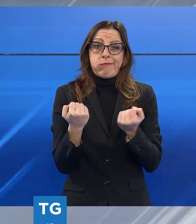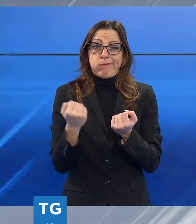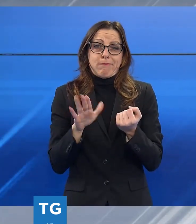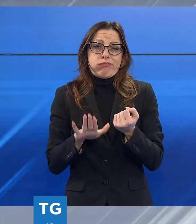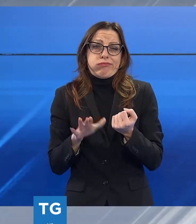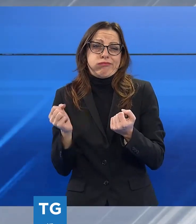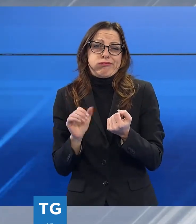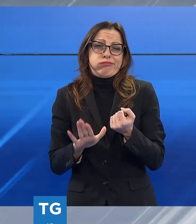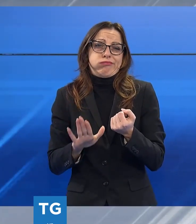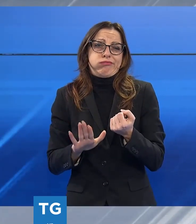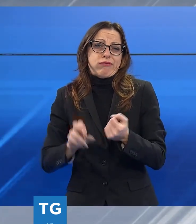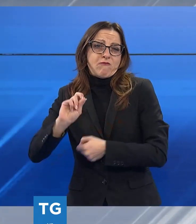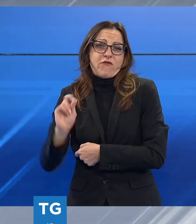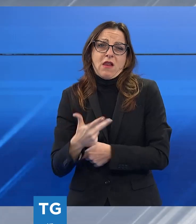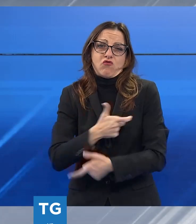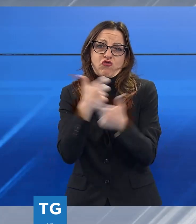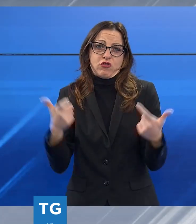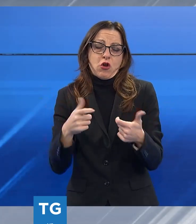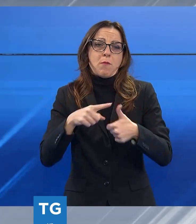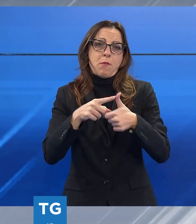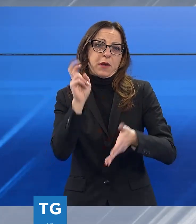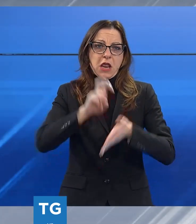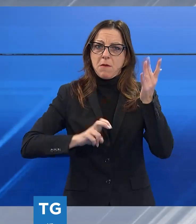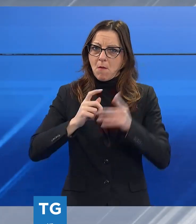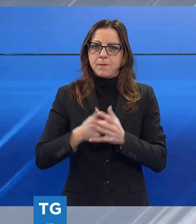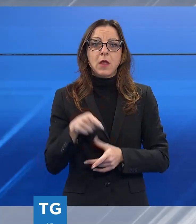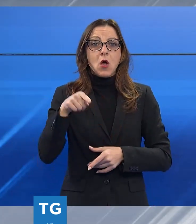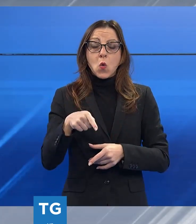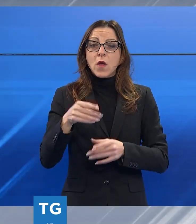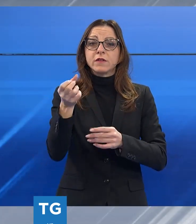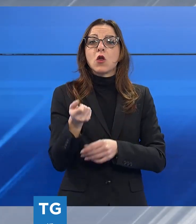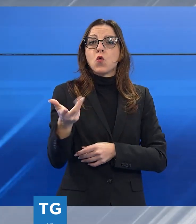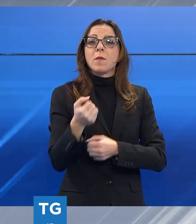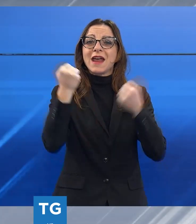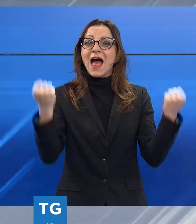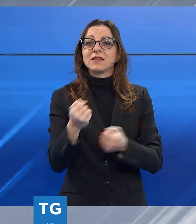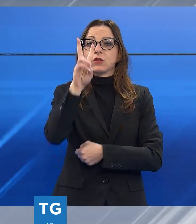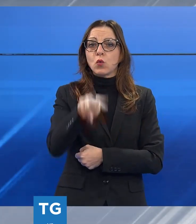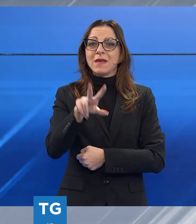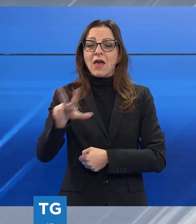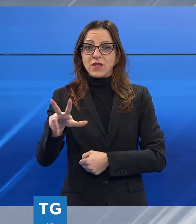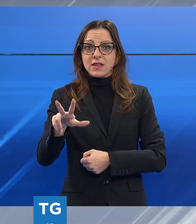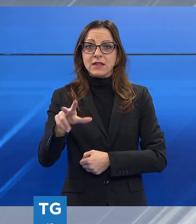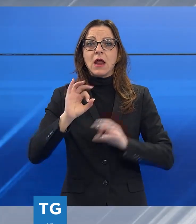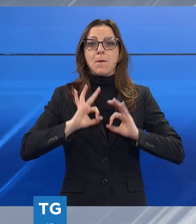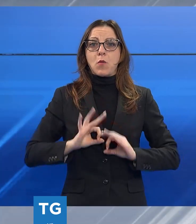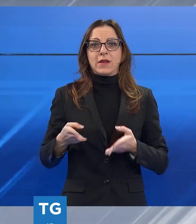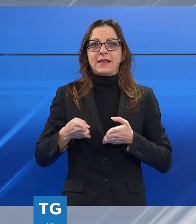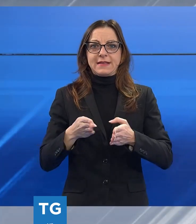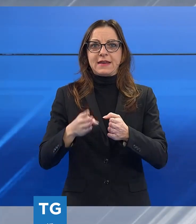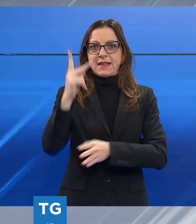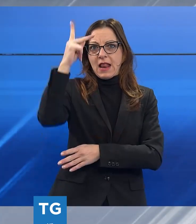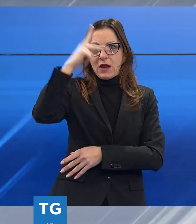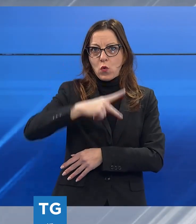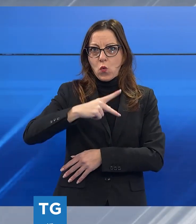testa. Sono questi in sintesi i numeri dell'attività svolta nel corso del 2023 dalla Polizia Stradale di